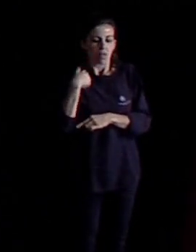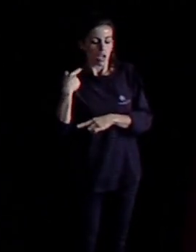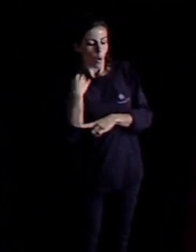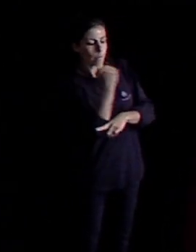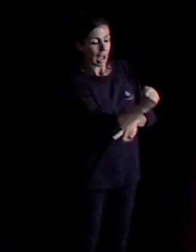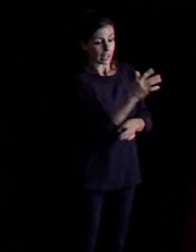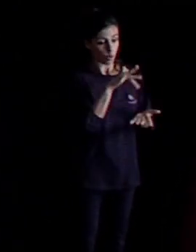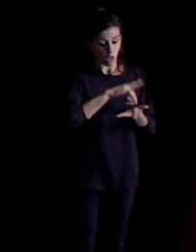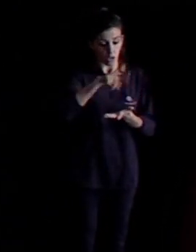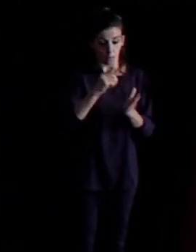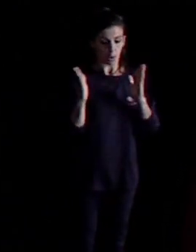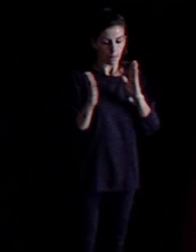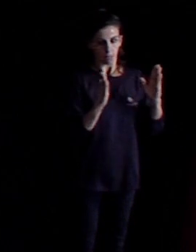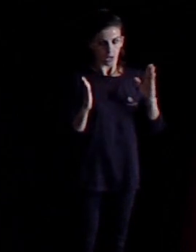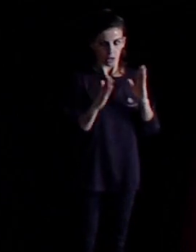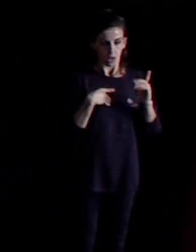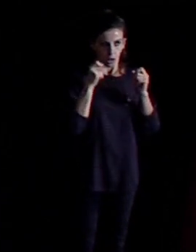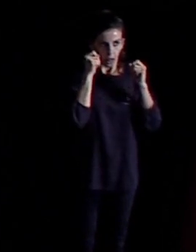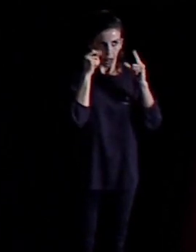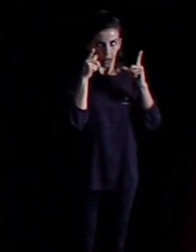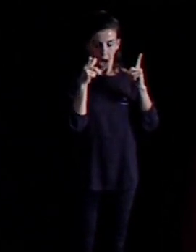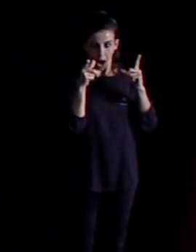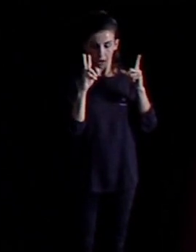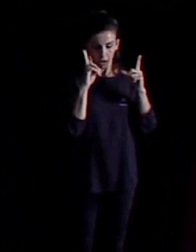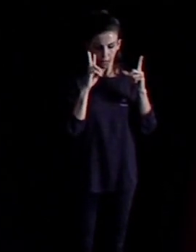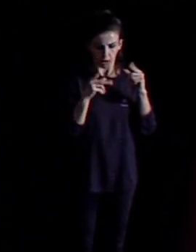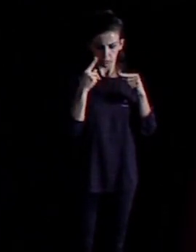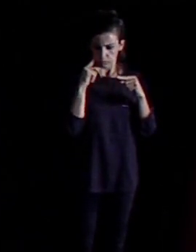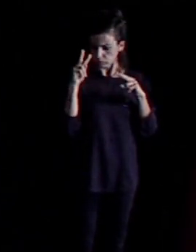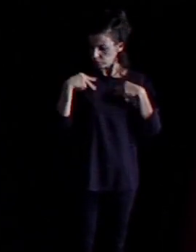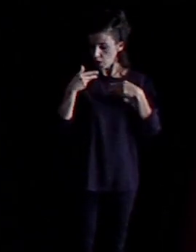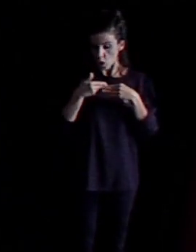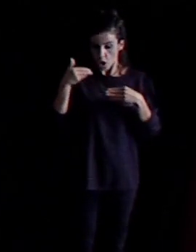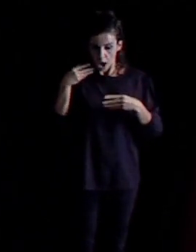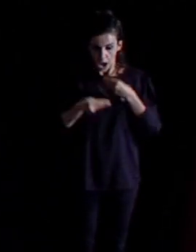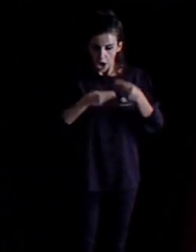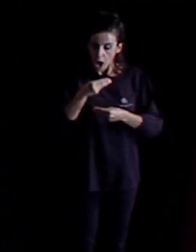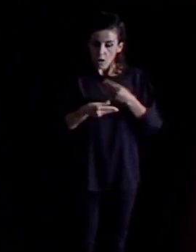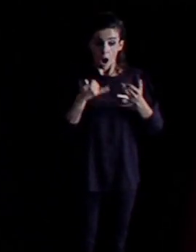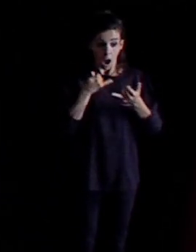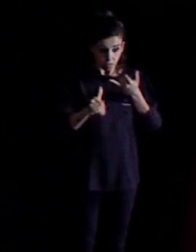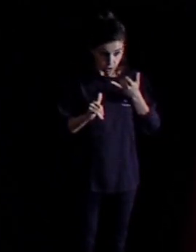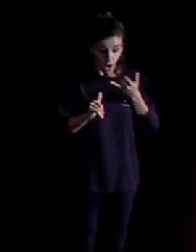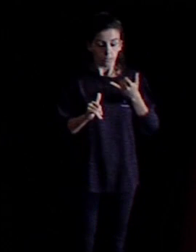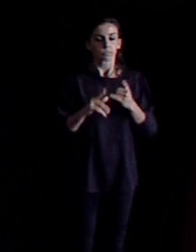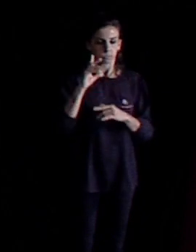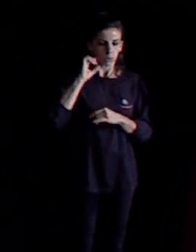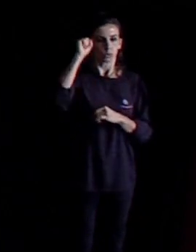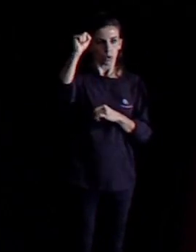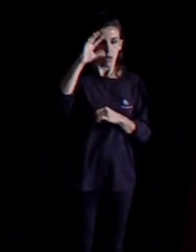en los periodos que tienen de mediana lucidez y ven lo que han hecho, terminan matándose, suicidándose. Por lo tanto, son